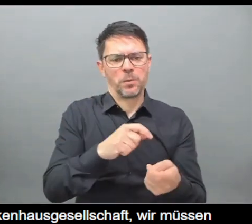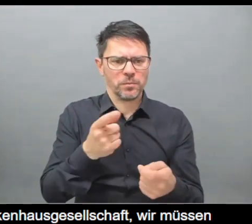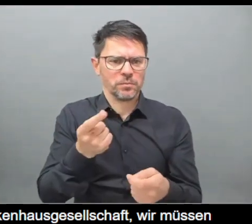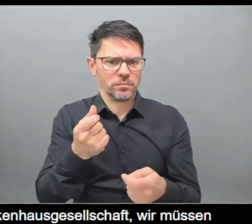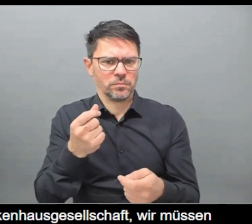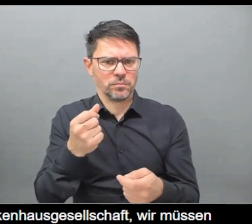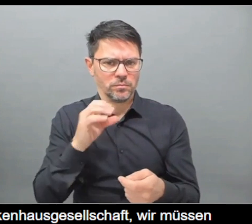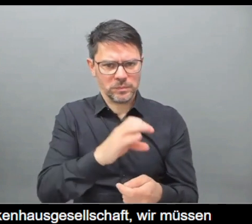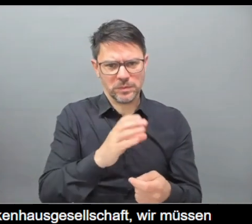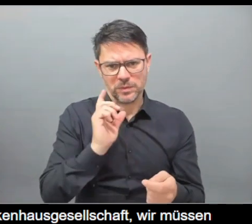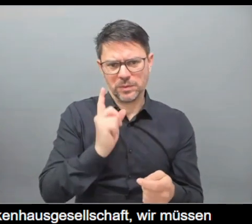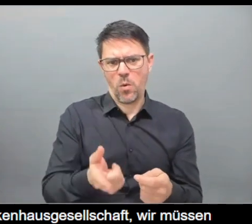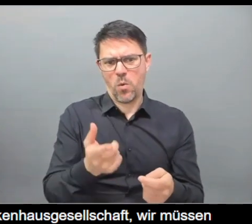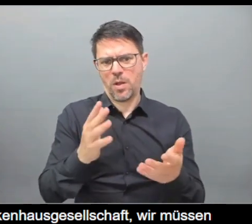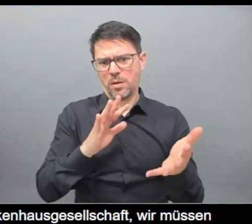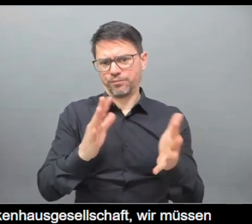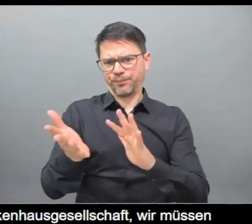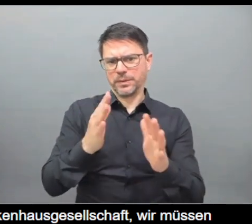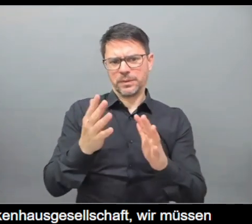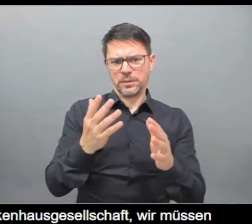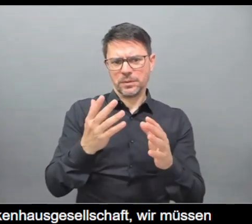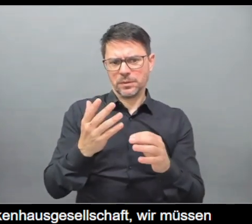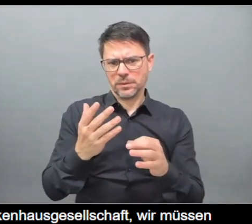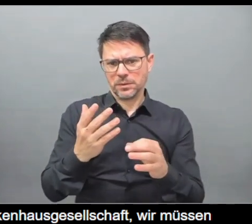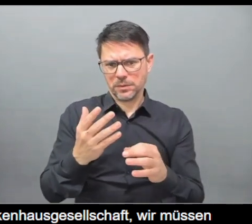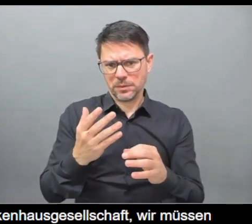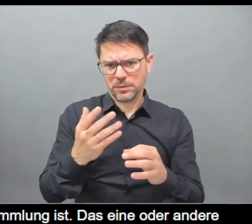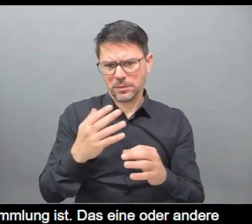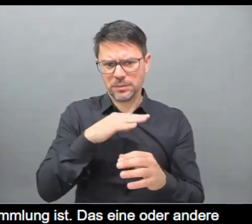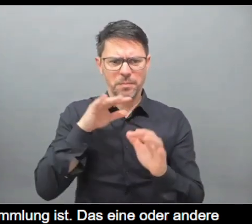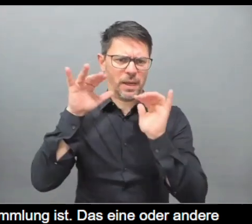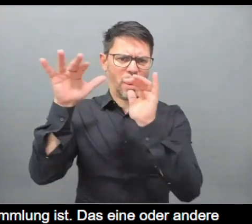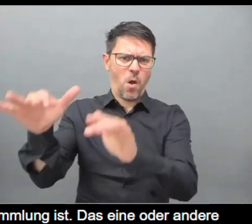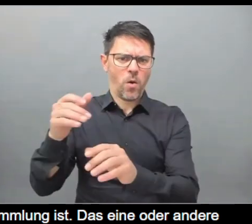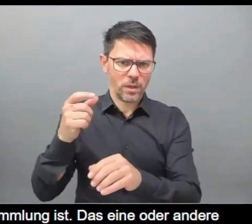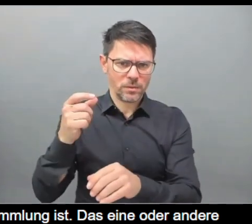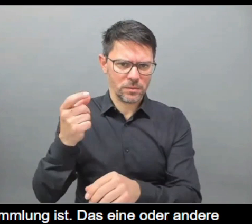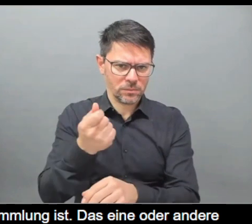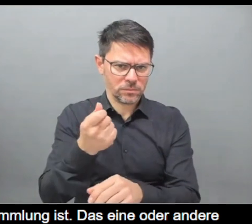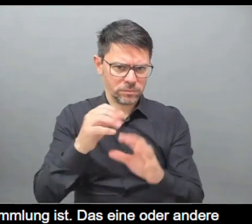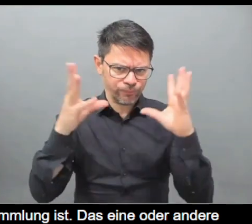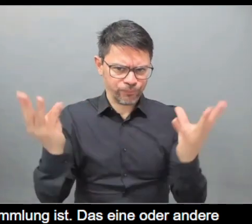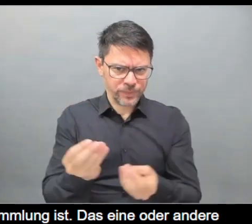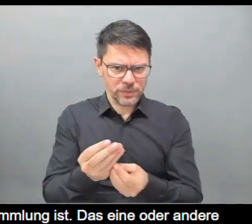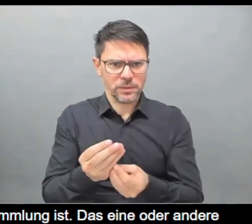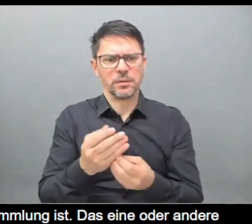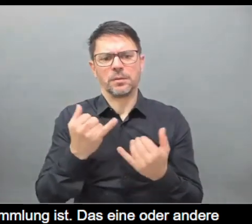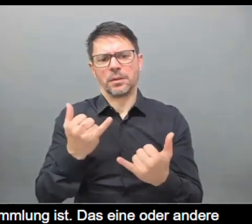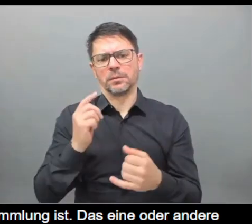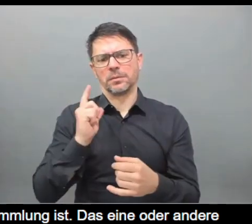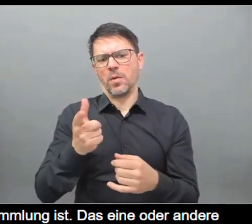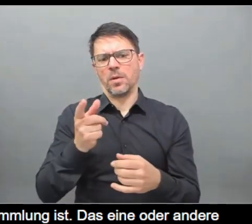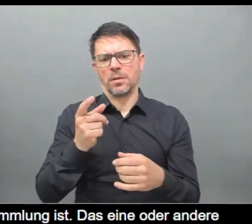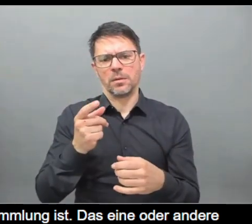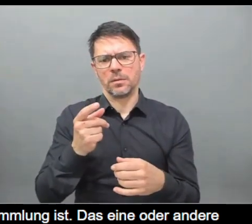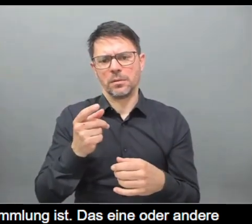unbestritten. Die Demografie, der Fachkräftemangel, der drückt uns im Gesundheitswesen nicht nur dort, aber dort ganz besonders. Und wir